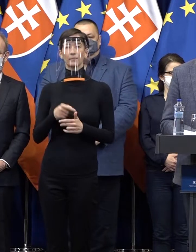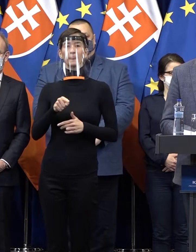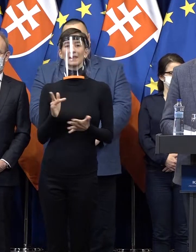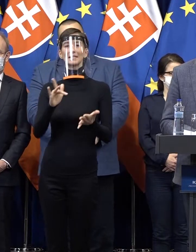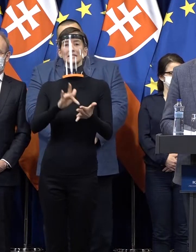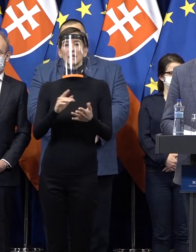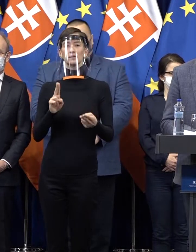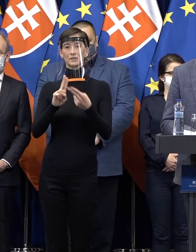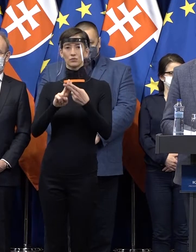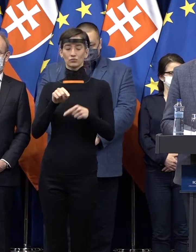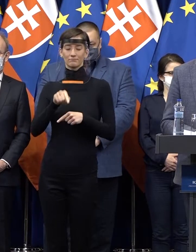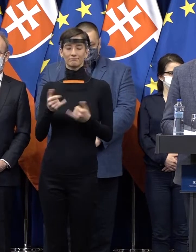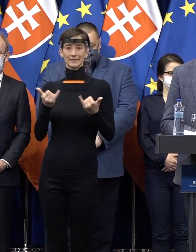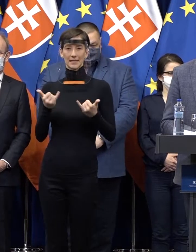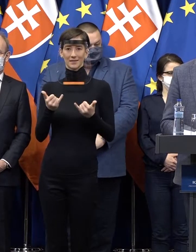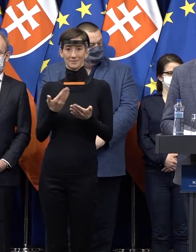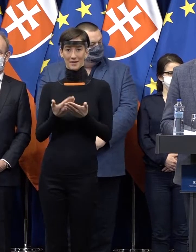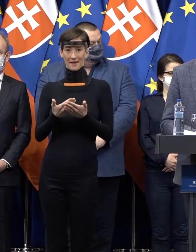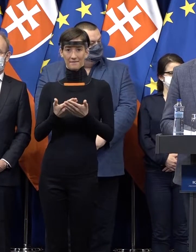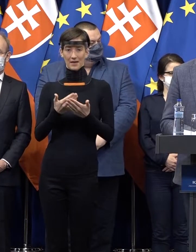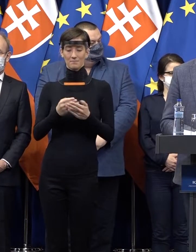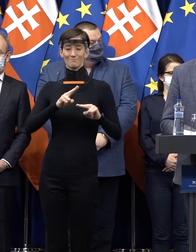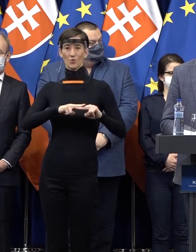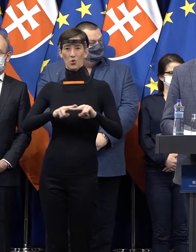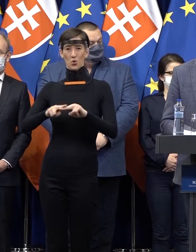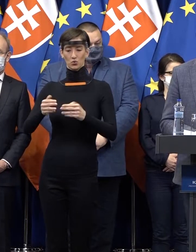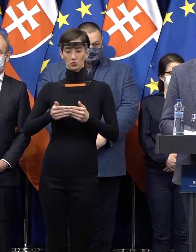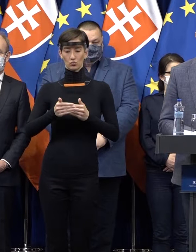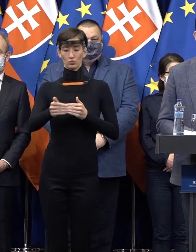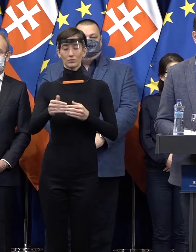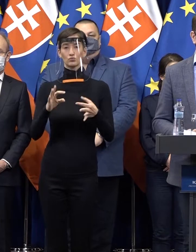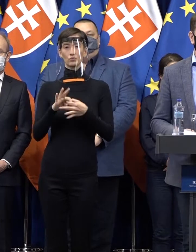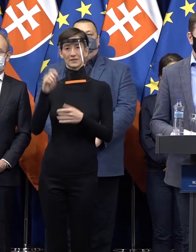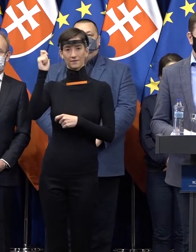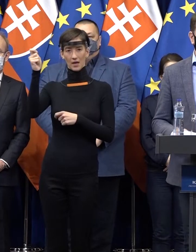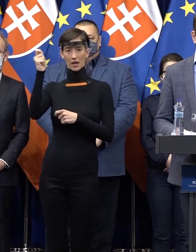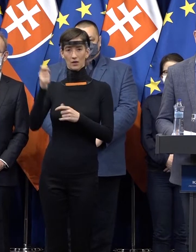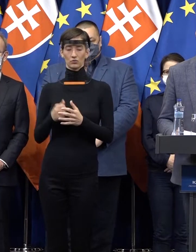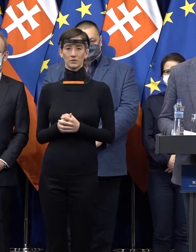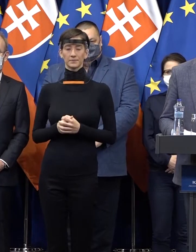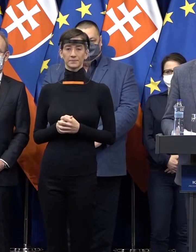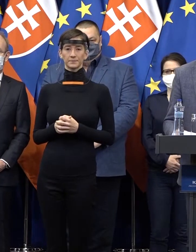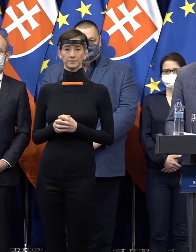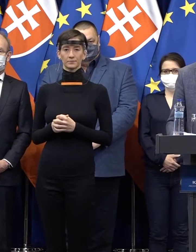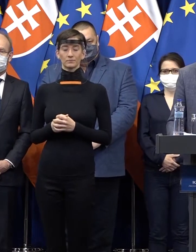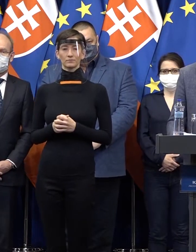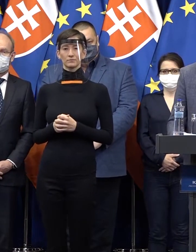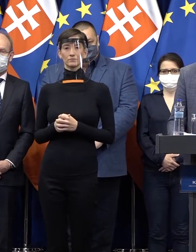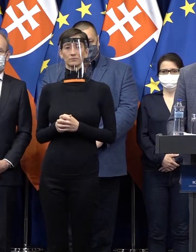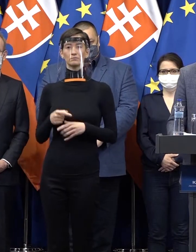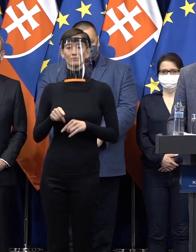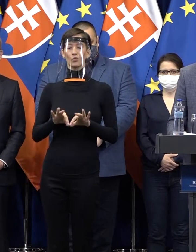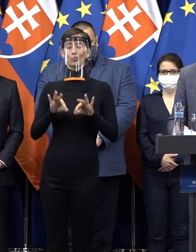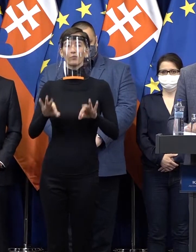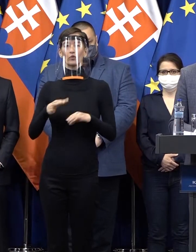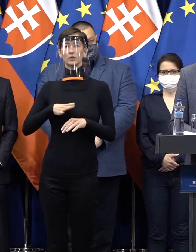si, ako ďalej budeme postupovať v rámci veľkonočných sviatkov. Dovolte mi na úvod pár